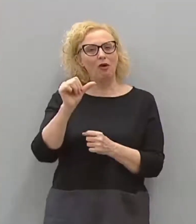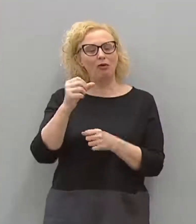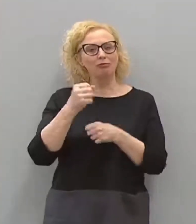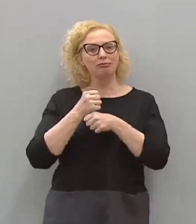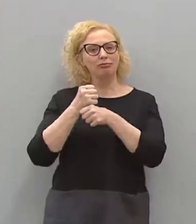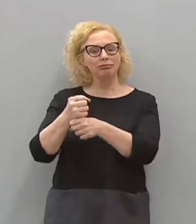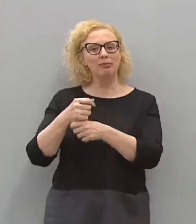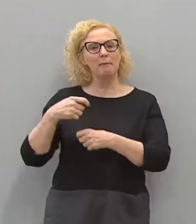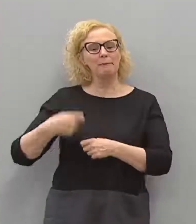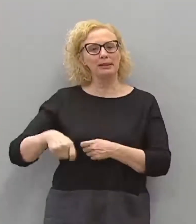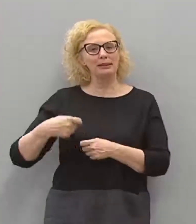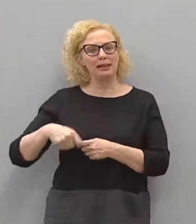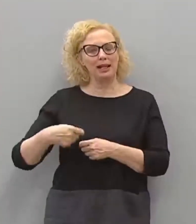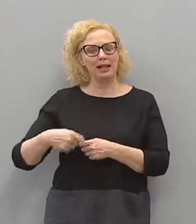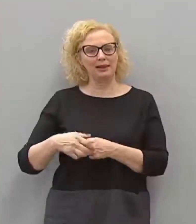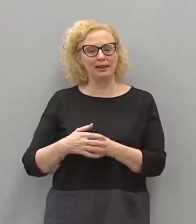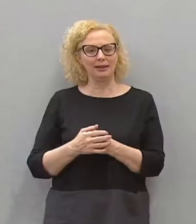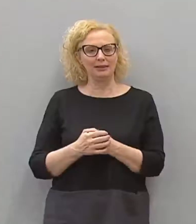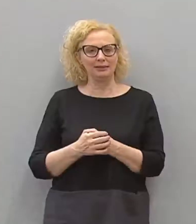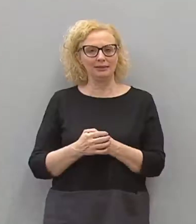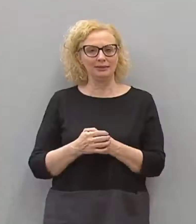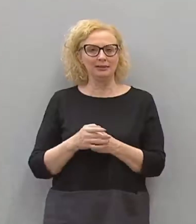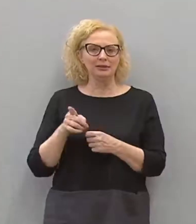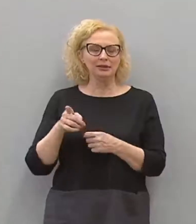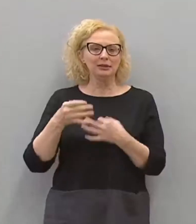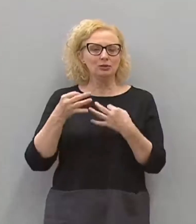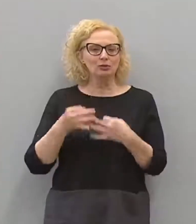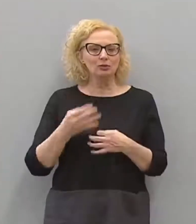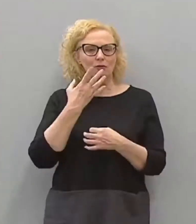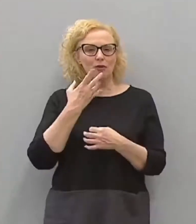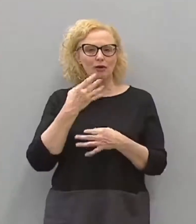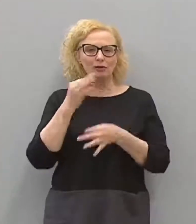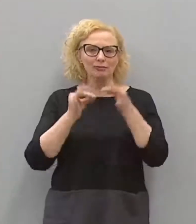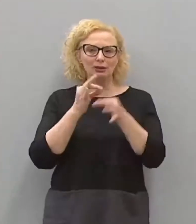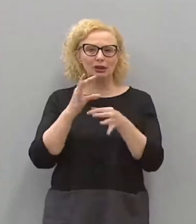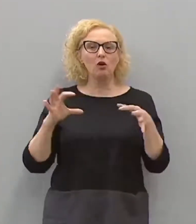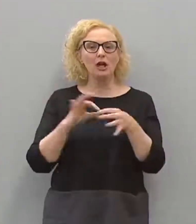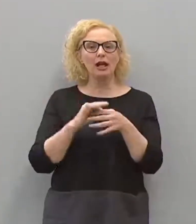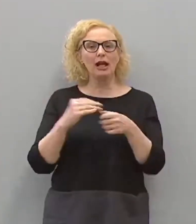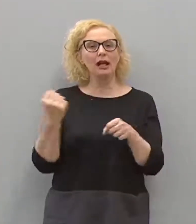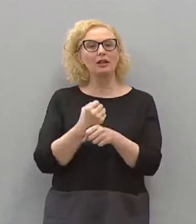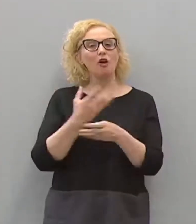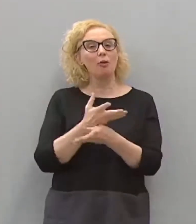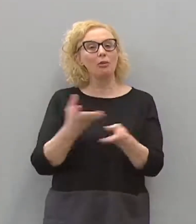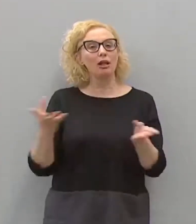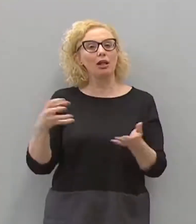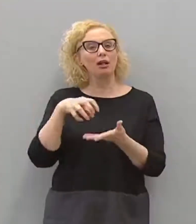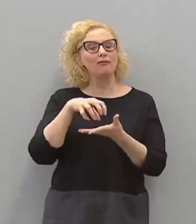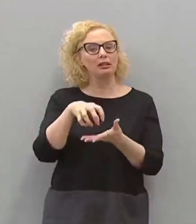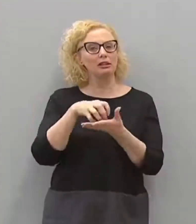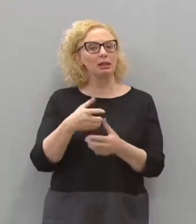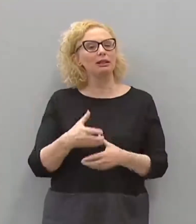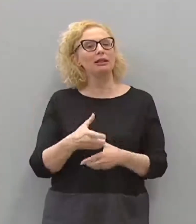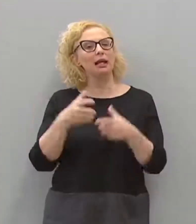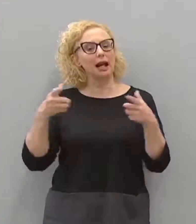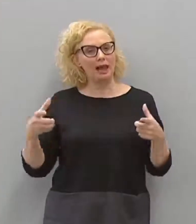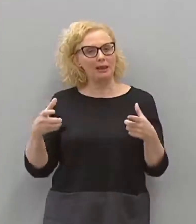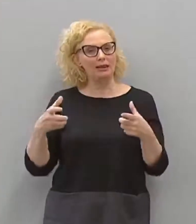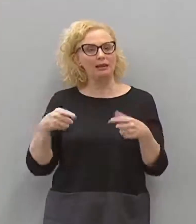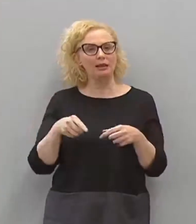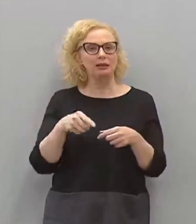presidente e penso che voleva affrontare il tema delle grandi opere dei grandi investimenti per far ripartire